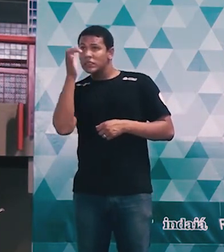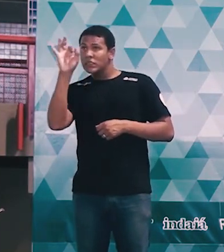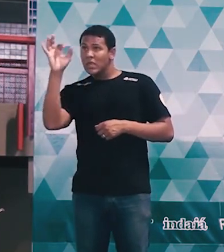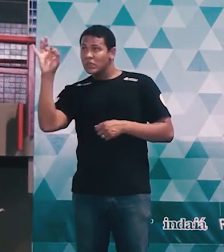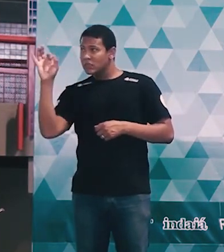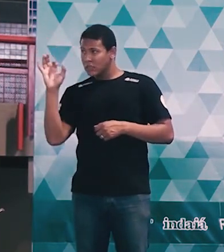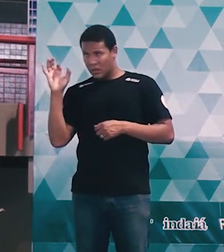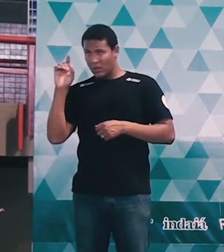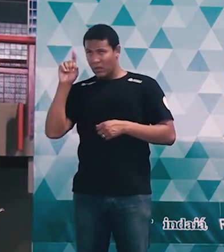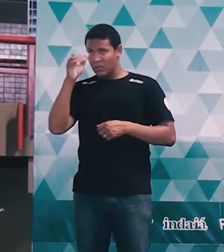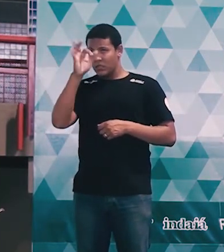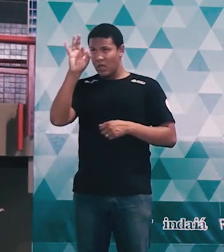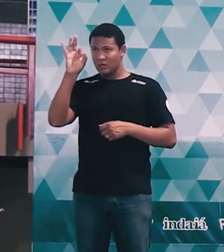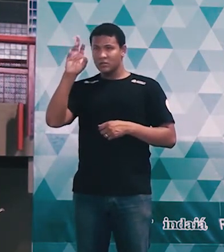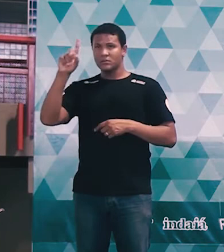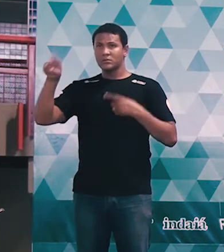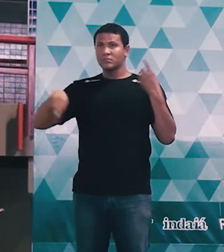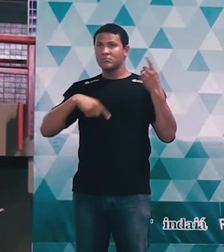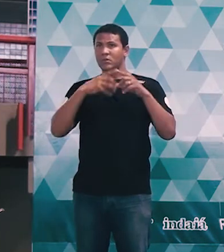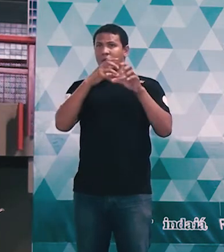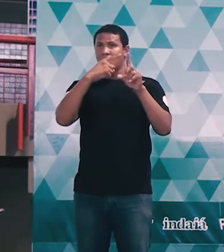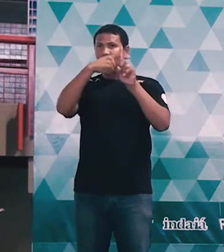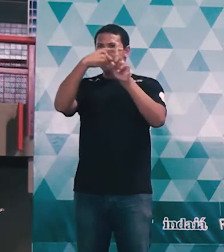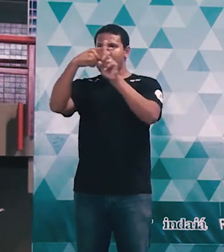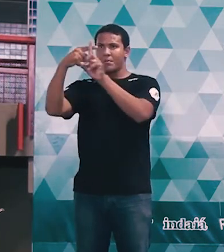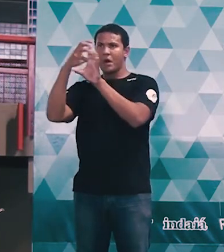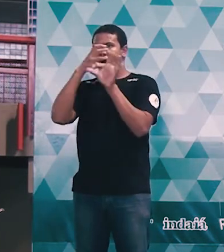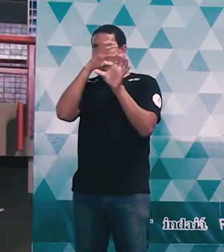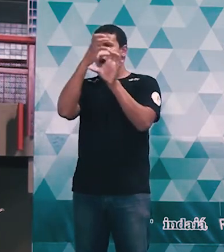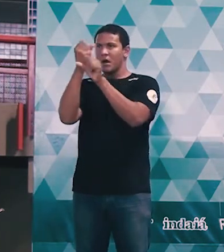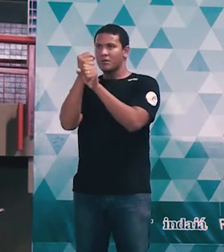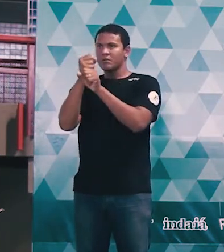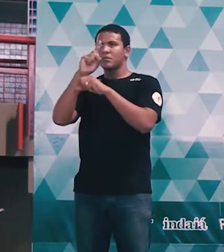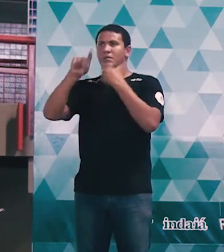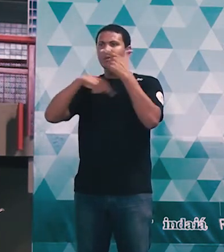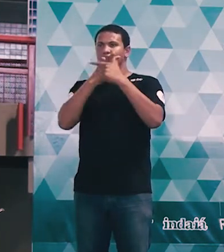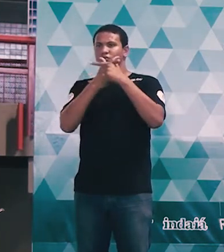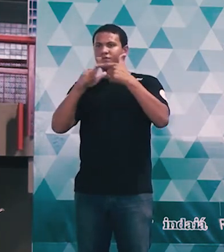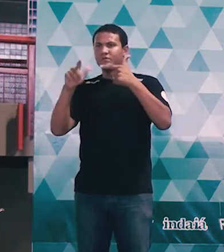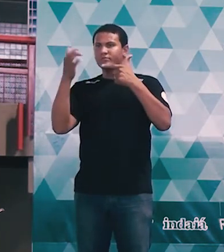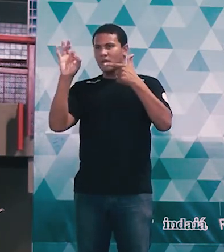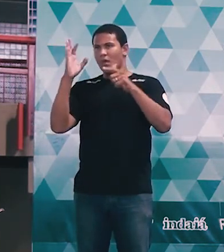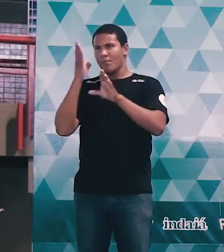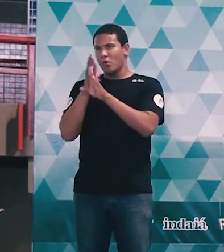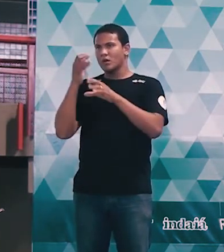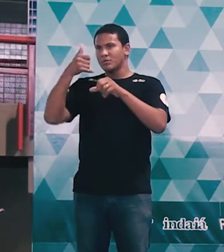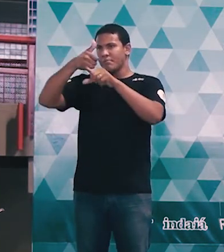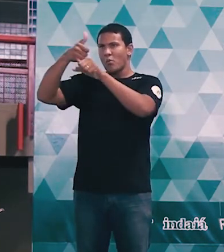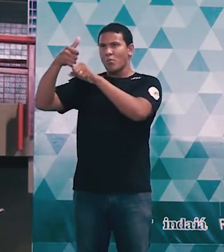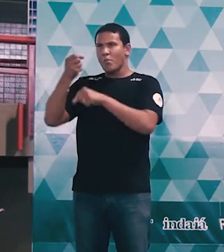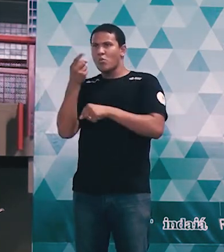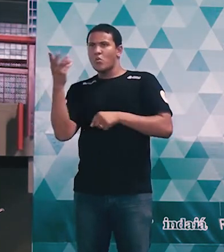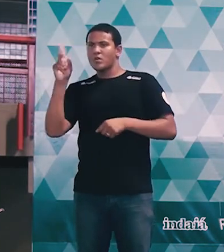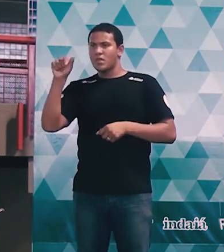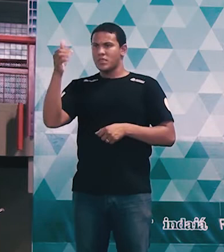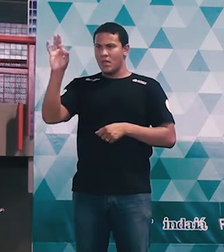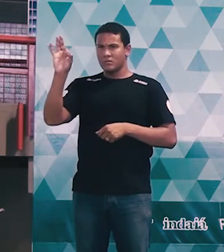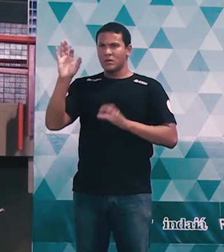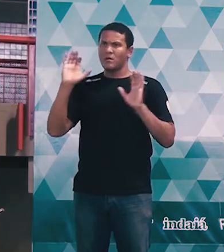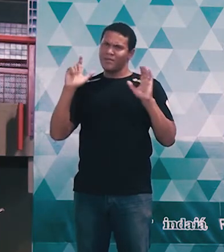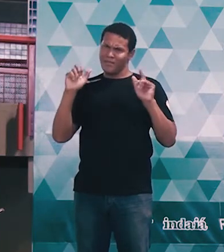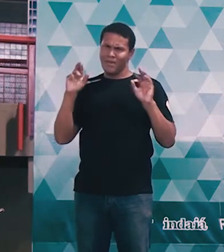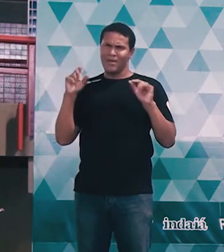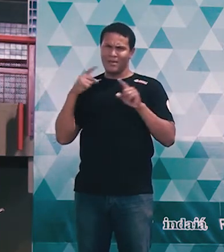os resultados e depois eu divido por 10. Com isso, a gente tem uma média. Não significa dizer que a média sempre é um elemento